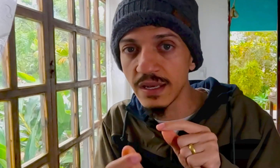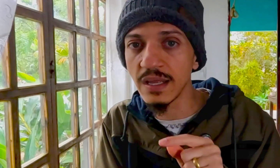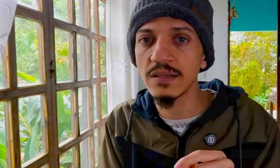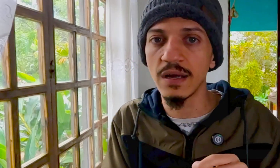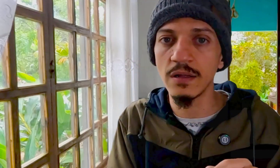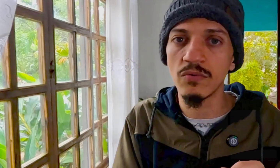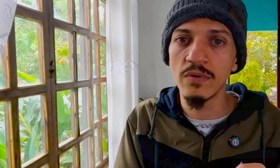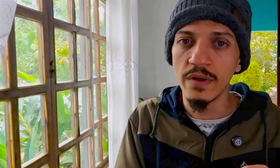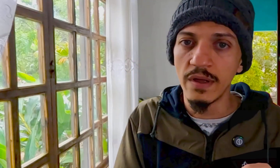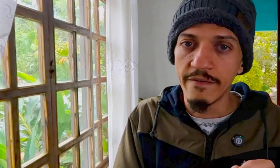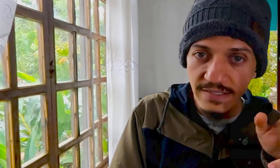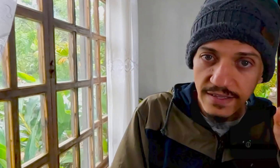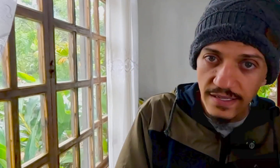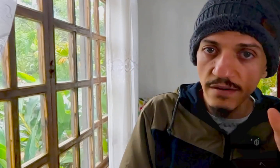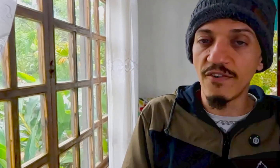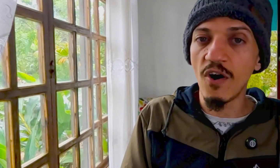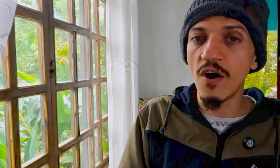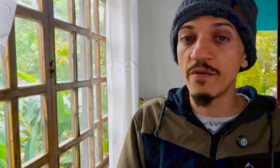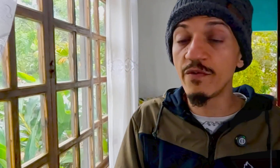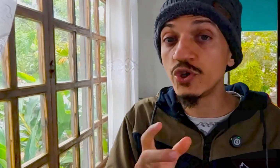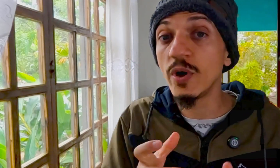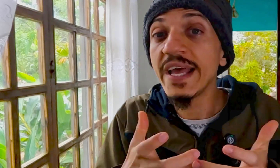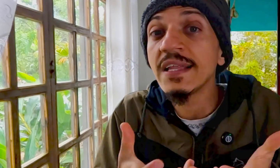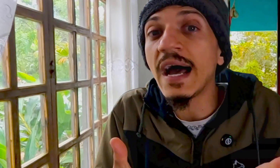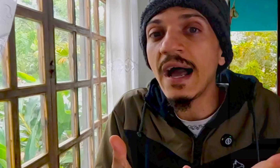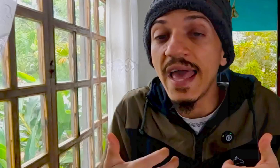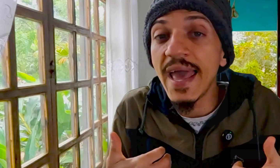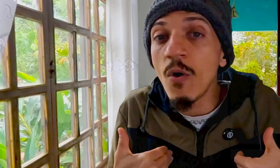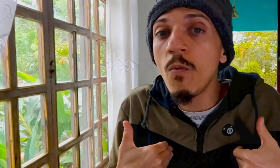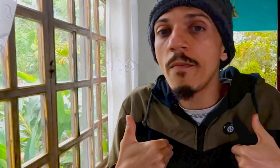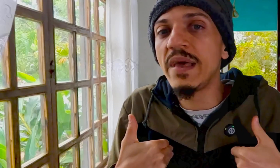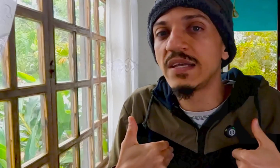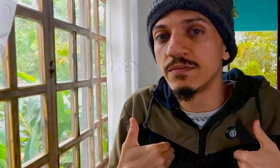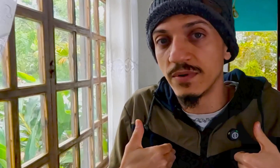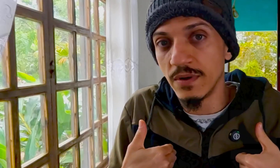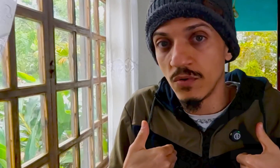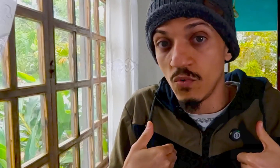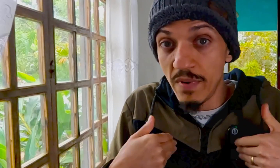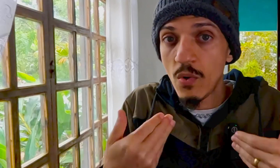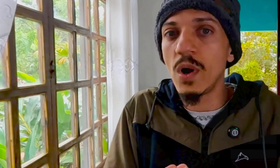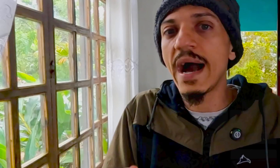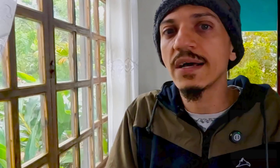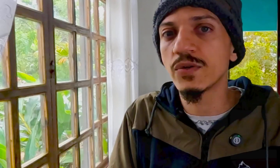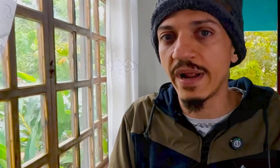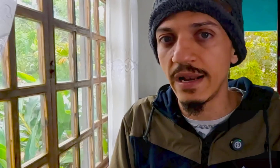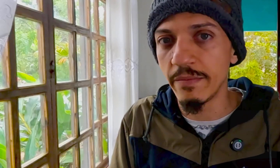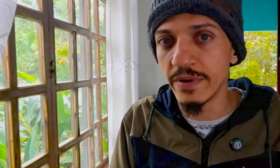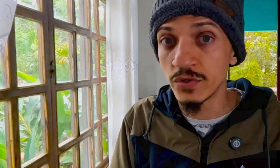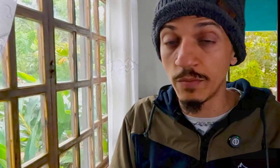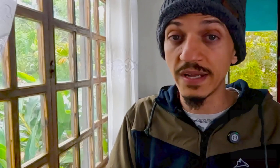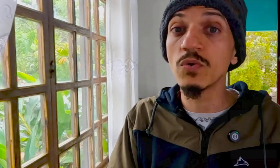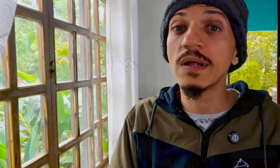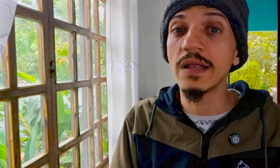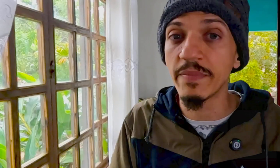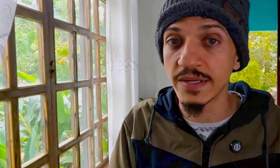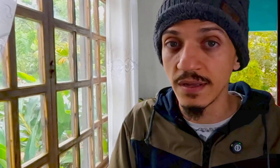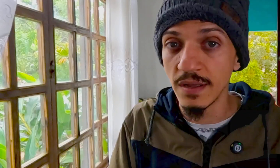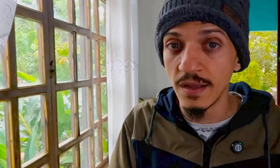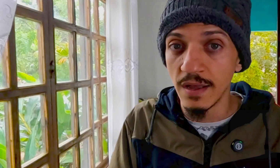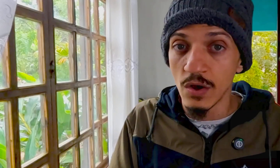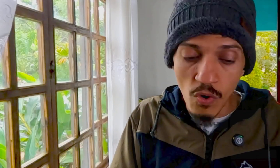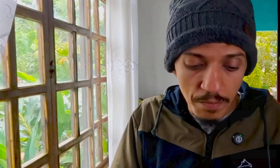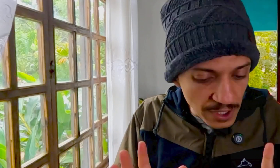esse daqui nem tanto. Faça dessa forma, eu vou te orientar, eu mesmo, o meu olhar sobre a Libras, sobre a sua